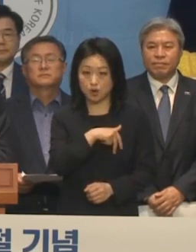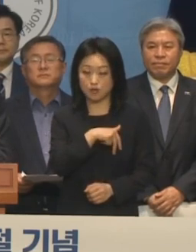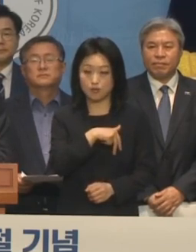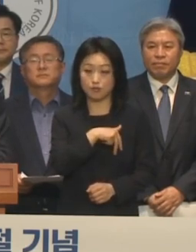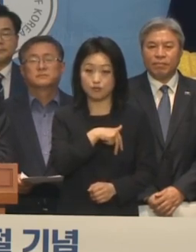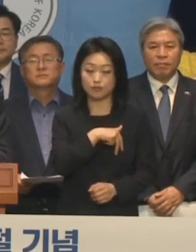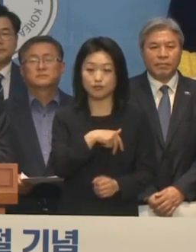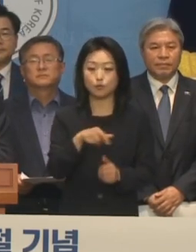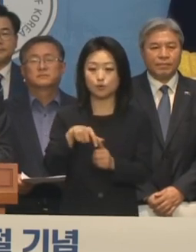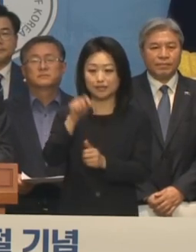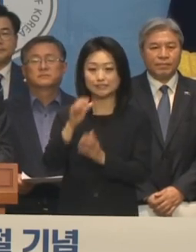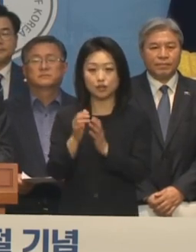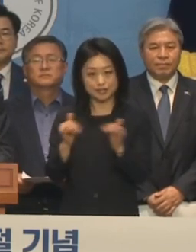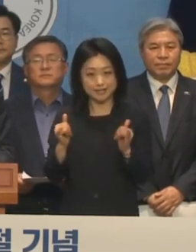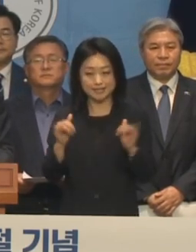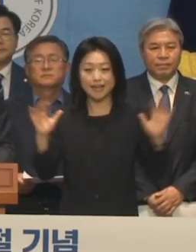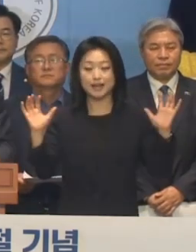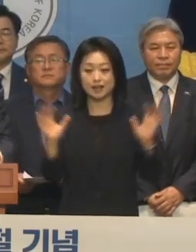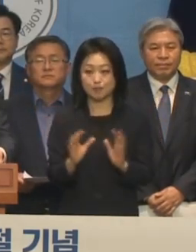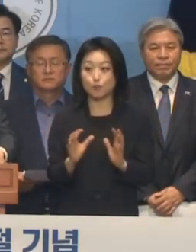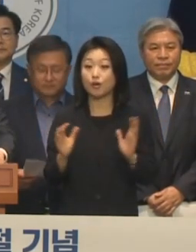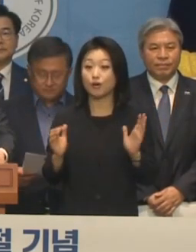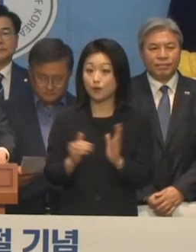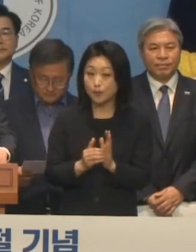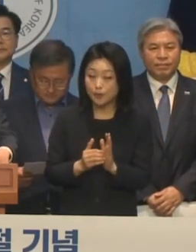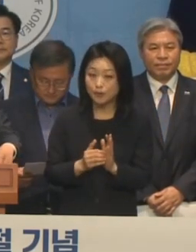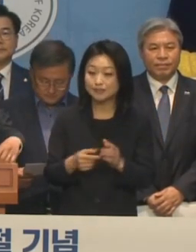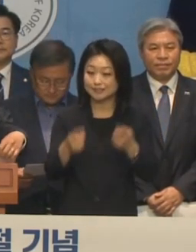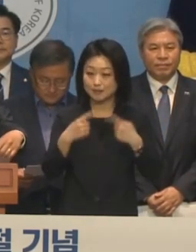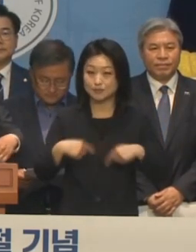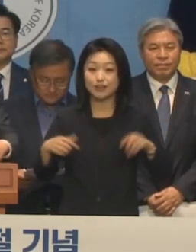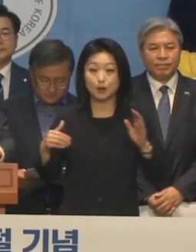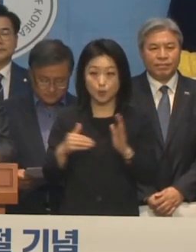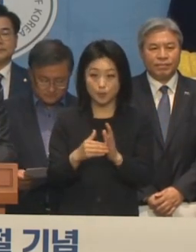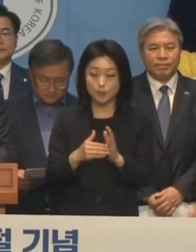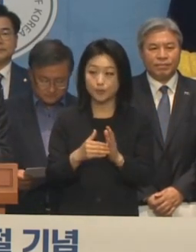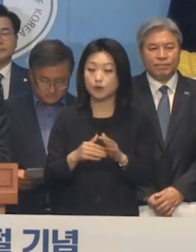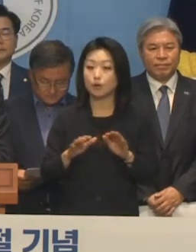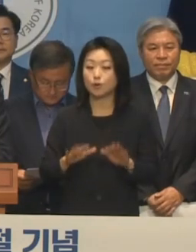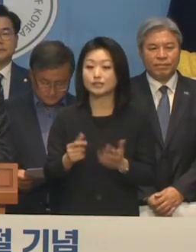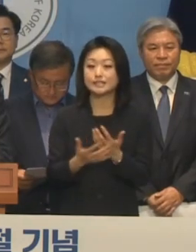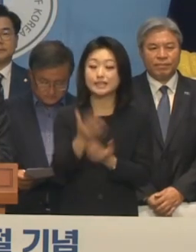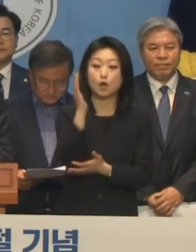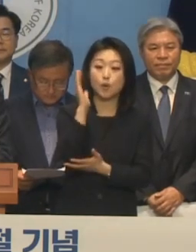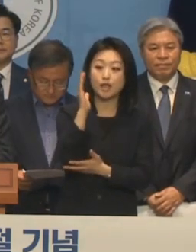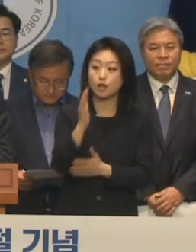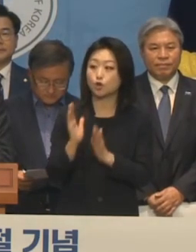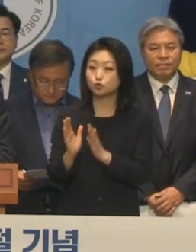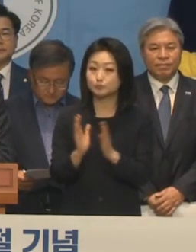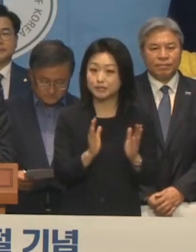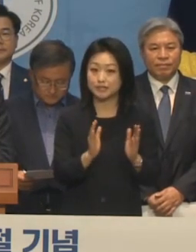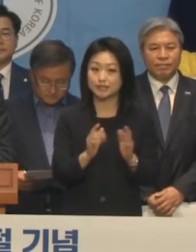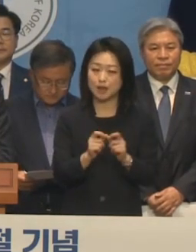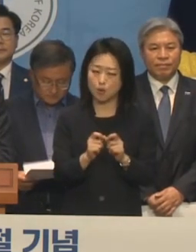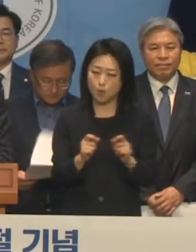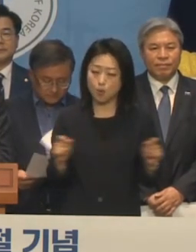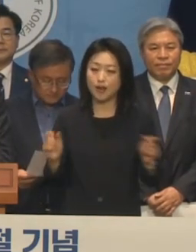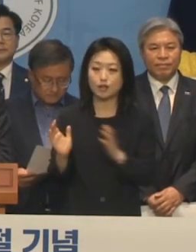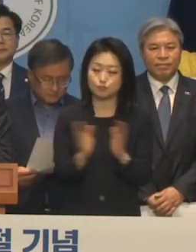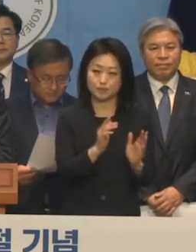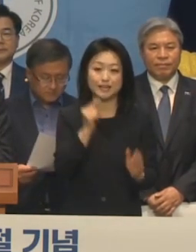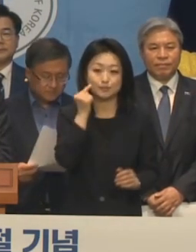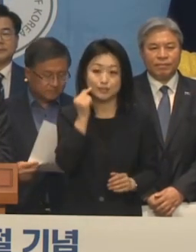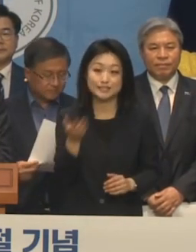국회의원과 당선인들 참석을 해주셨고요. 저희가 기자회견 준비를 사실 오랜 기간 준비하지는